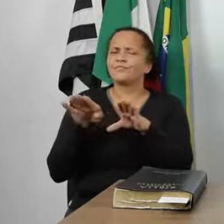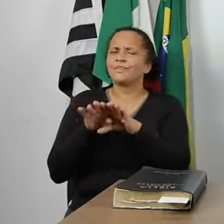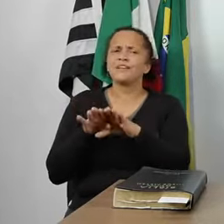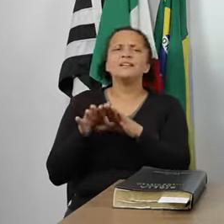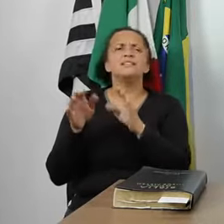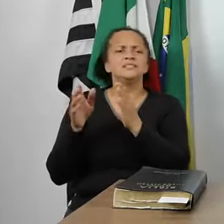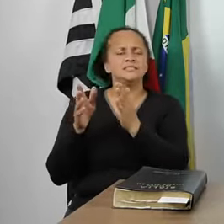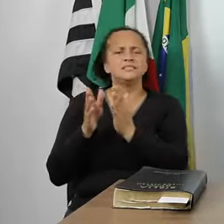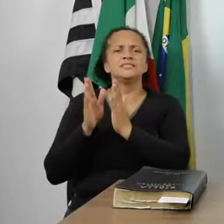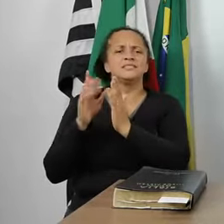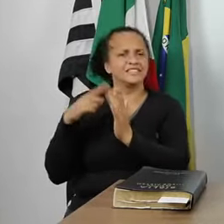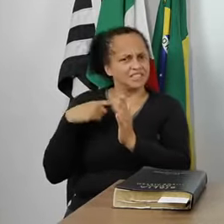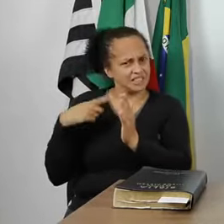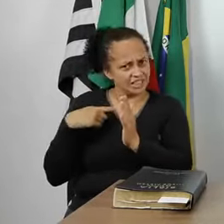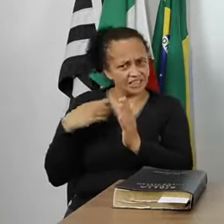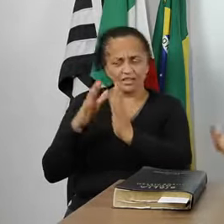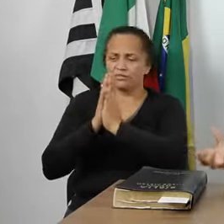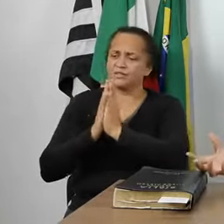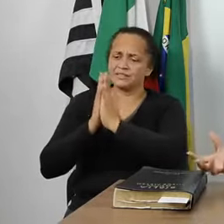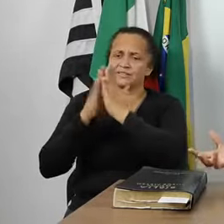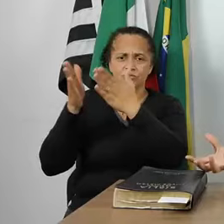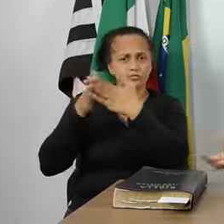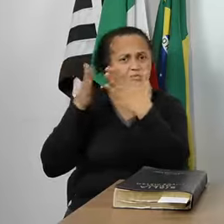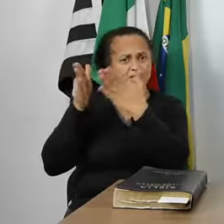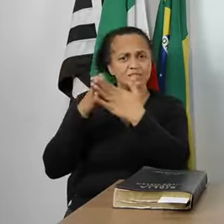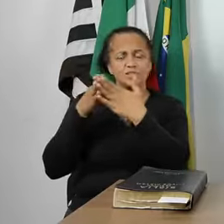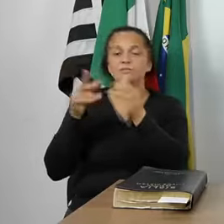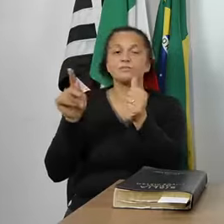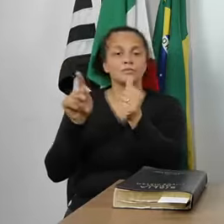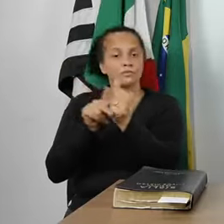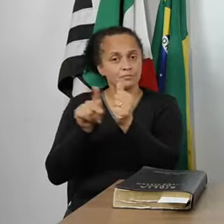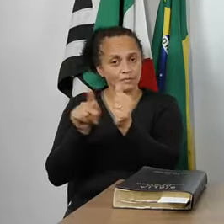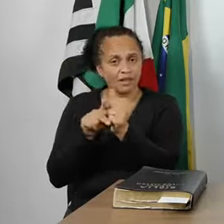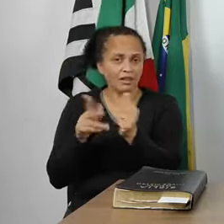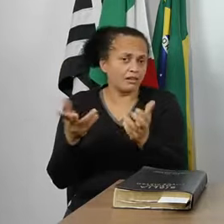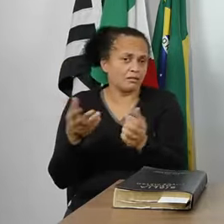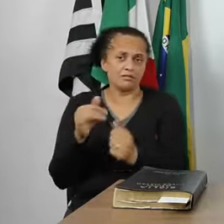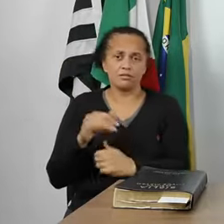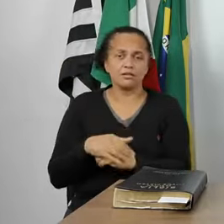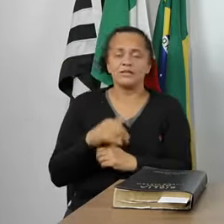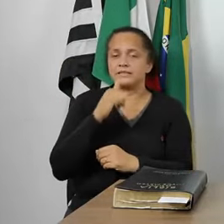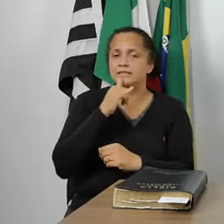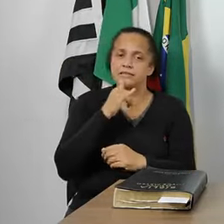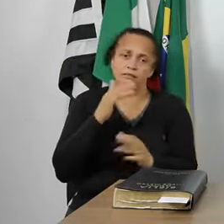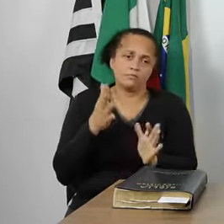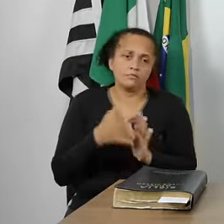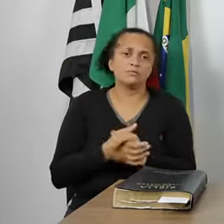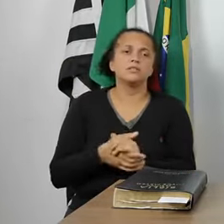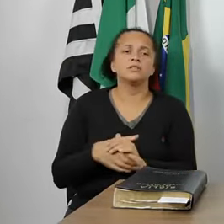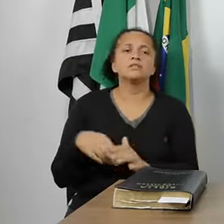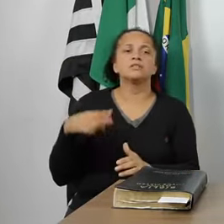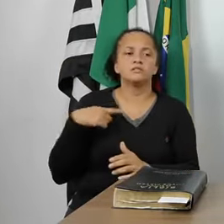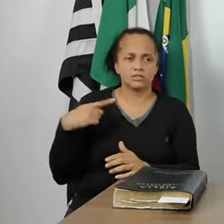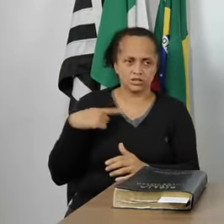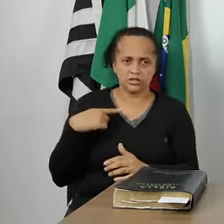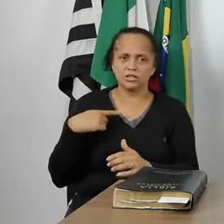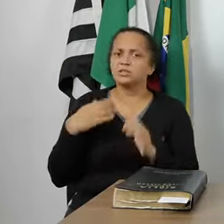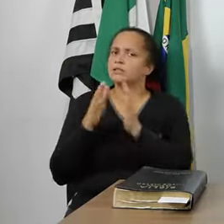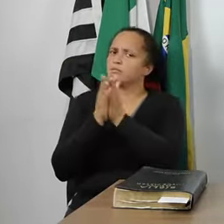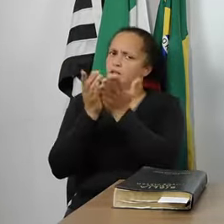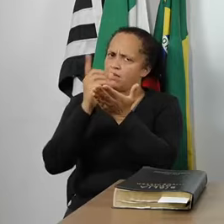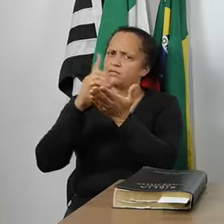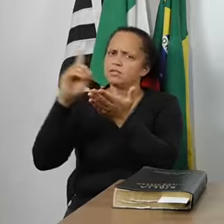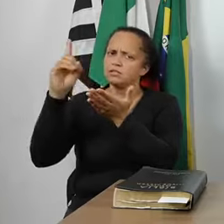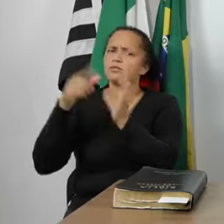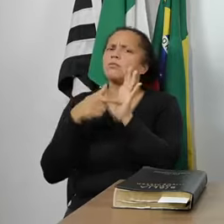Pedro. Há muitas orações de intercessão na palavra de Deus. E a Bíblia nos ensina, Jesus